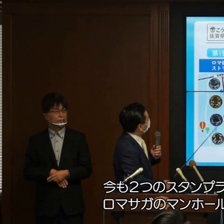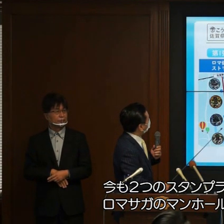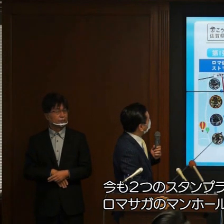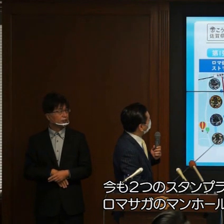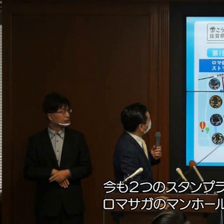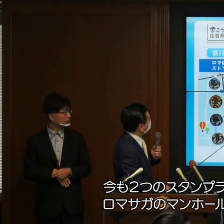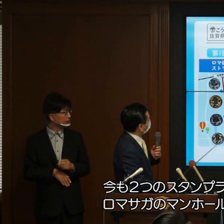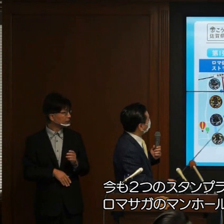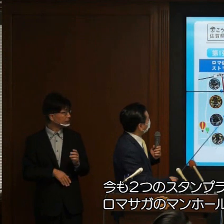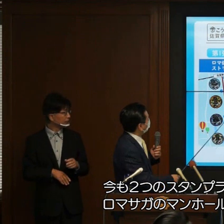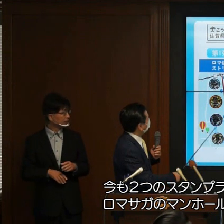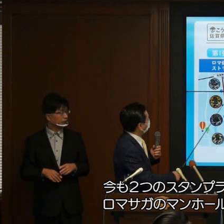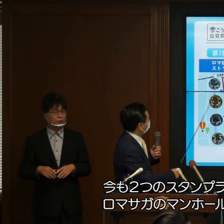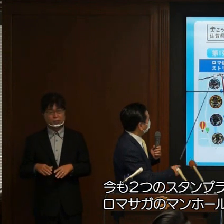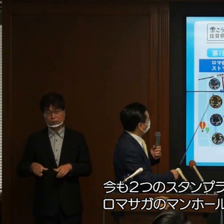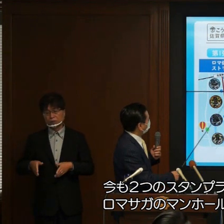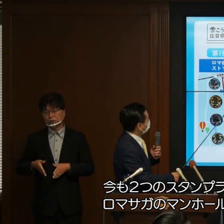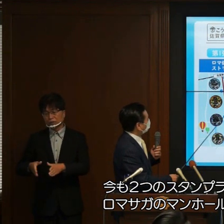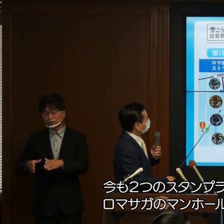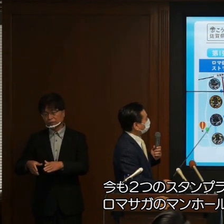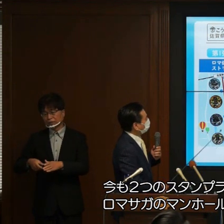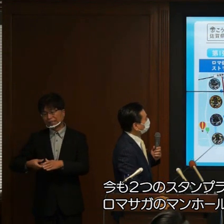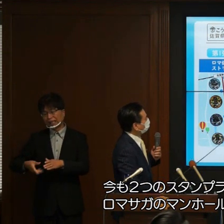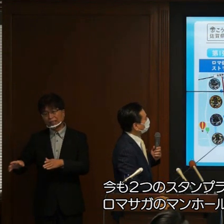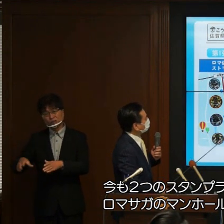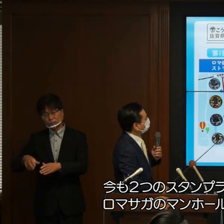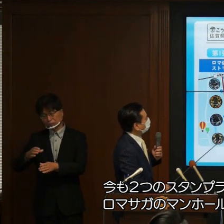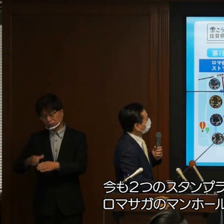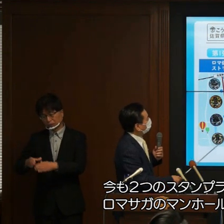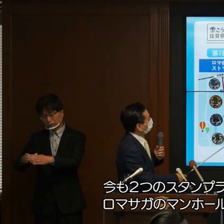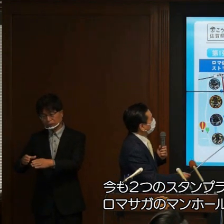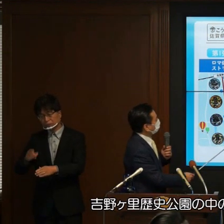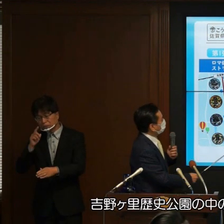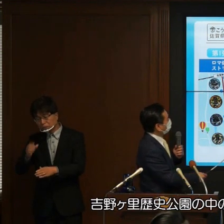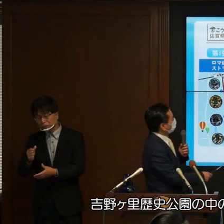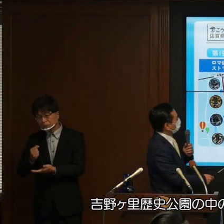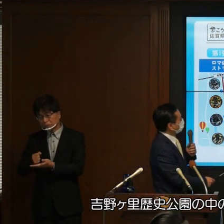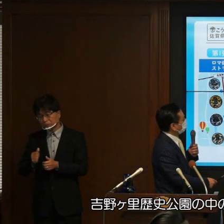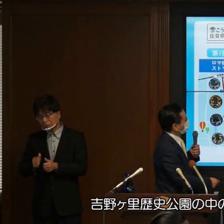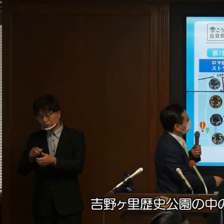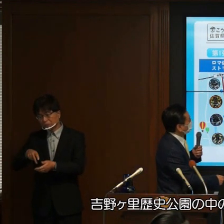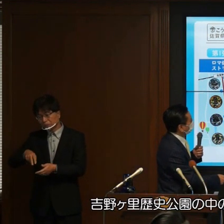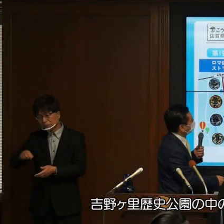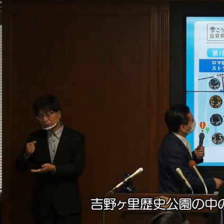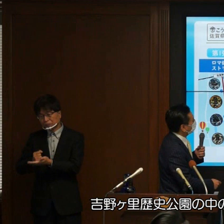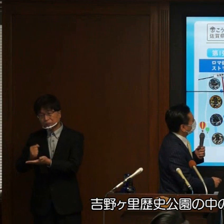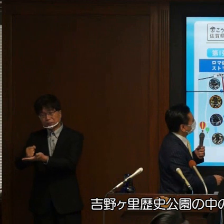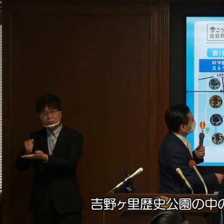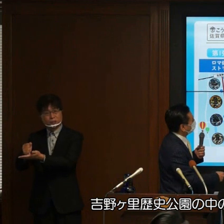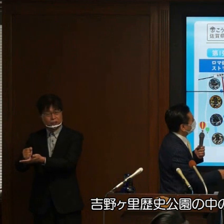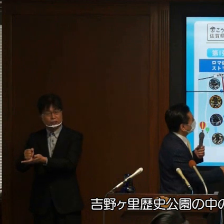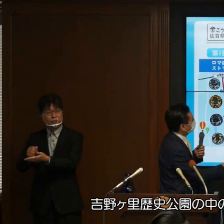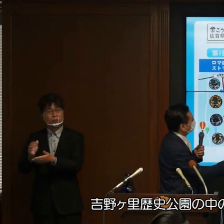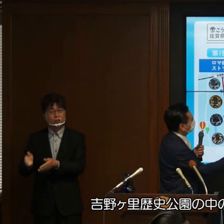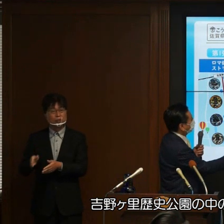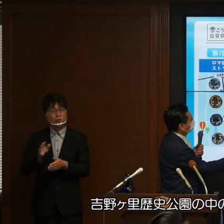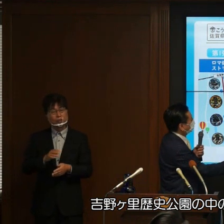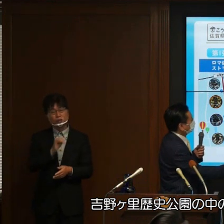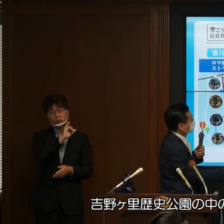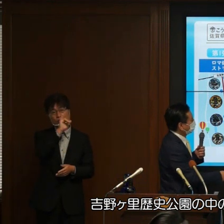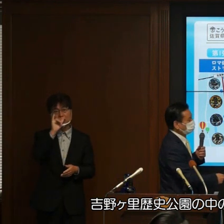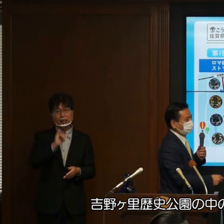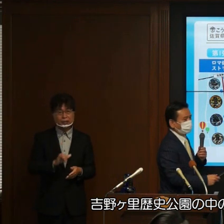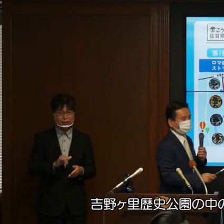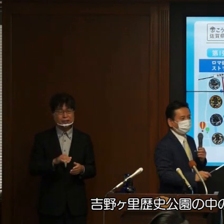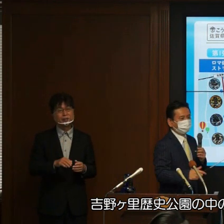野間佐賀のマンホールをこう歩くというやつと、吉野ヶ里歴史公園の中をこうスタンプラリ